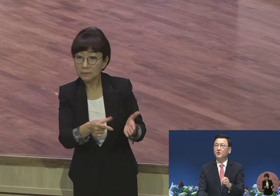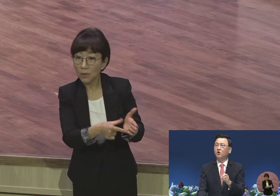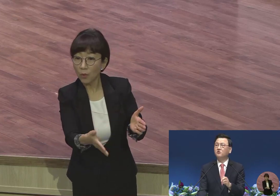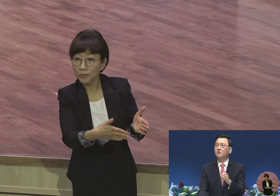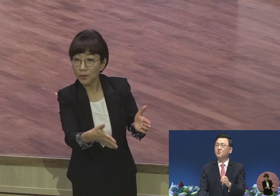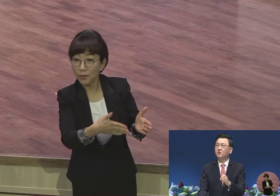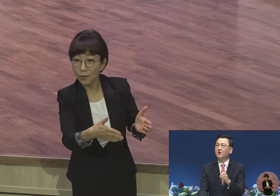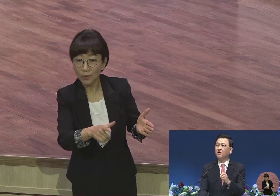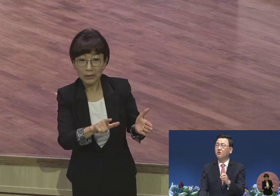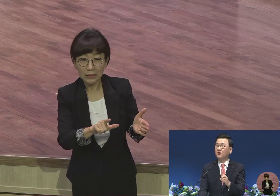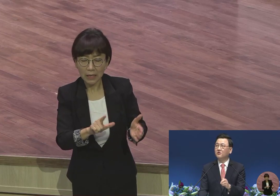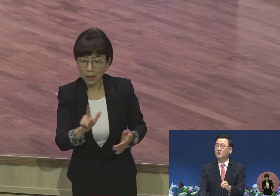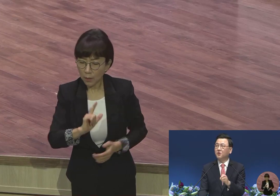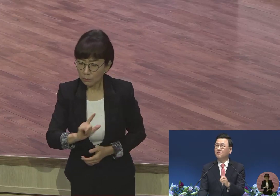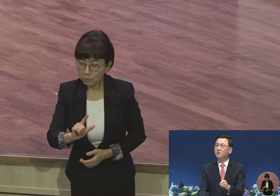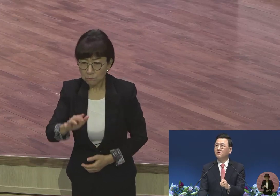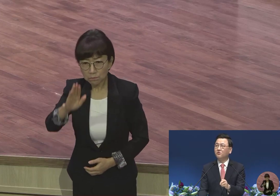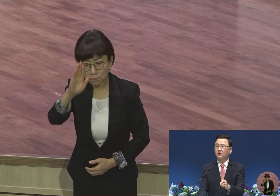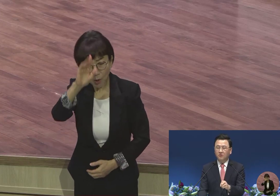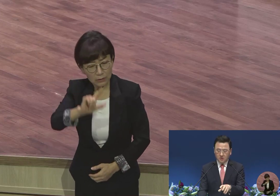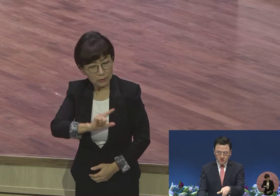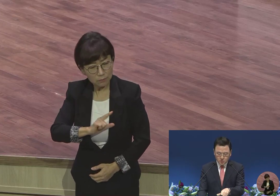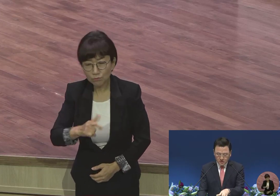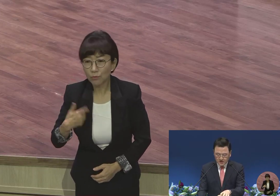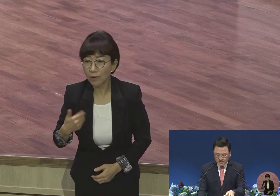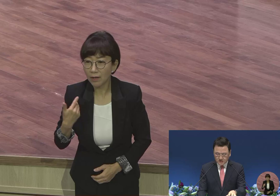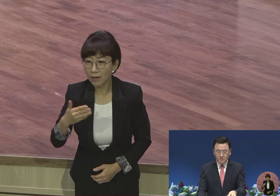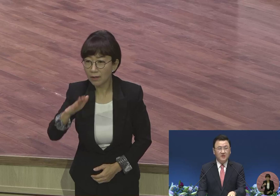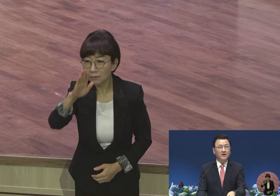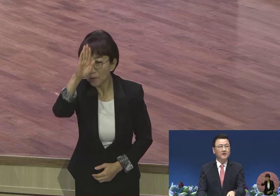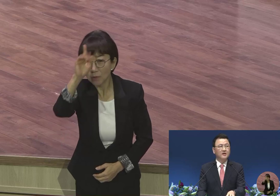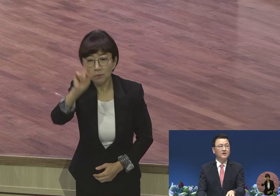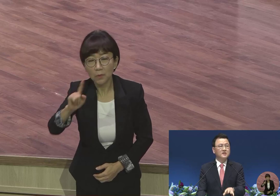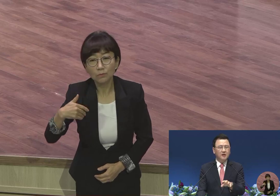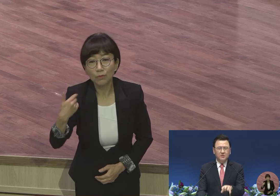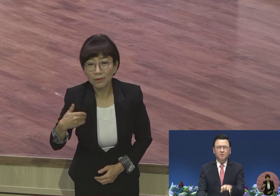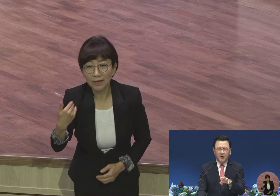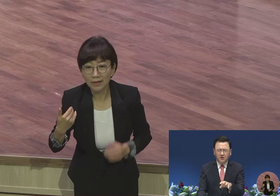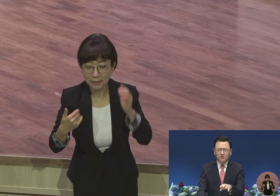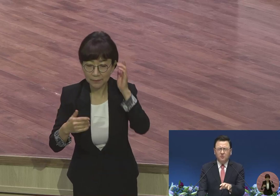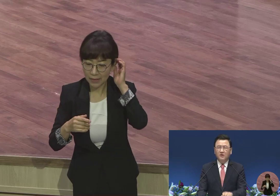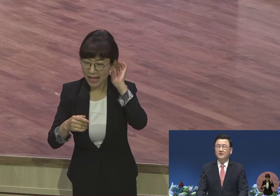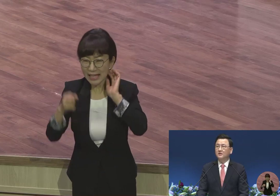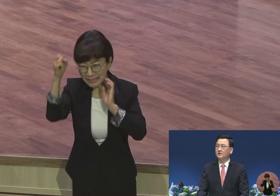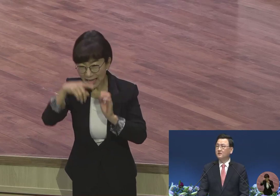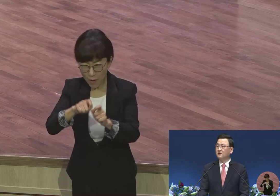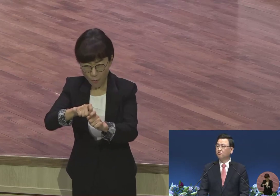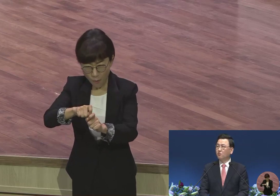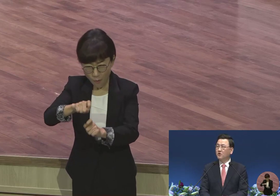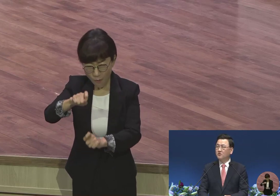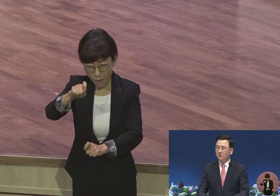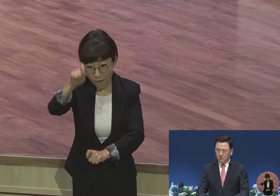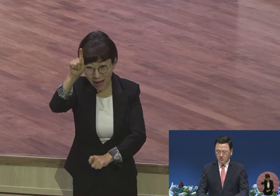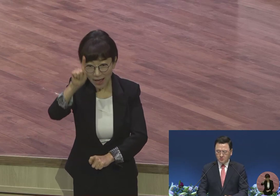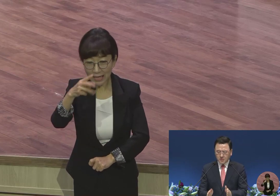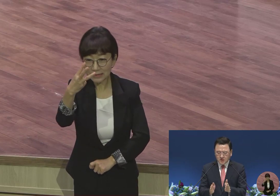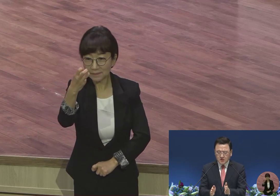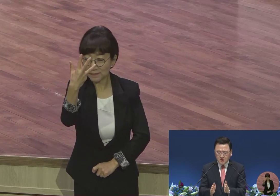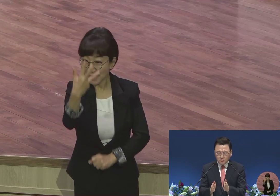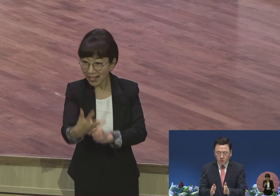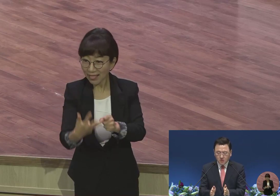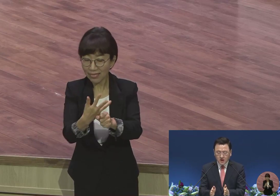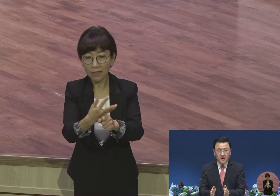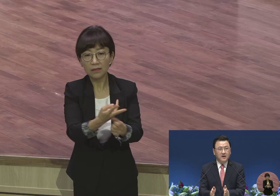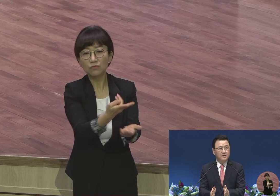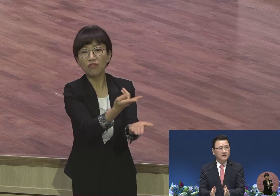이 사람이 어떤 병에 걸렸는지 변명도 소개하지 않습니다. 38년 동안 누워있었고